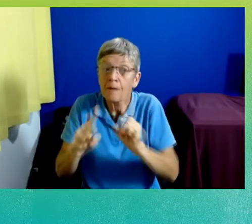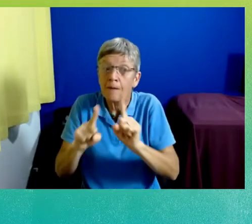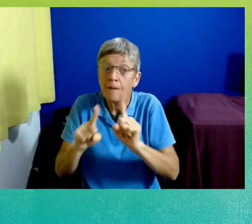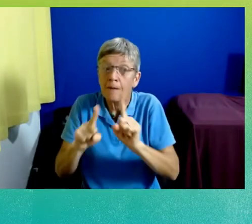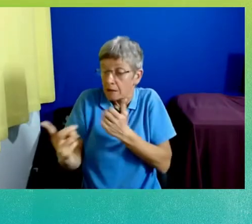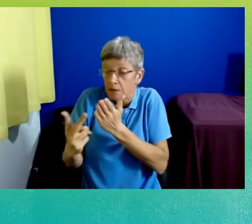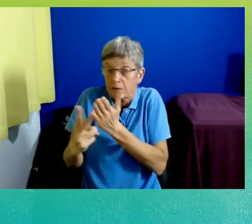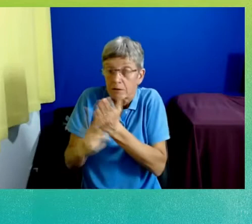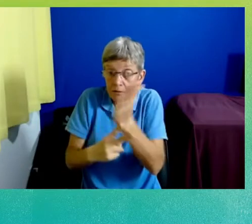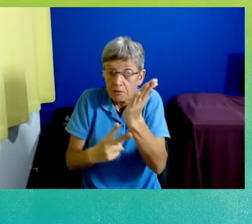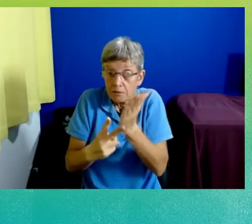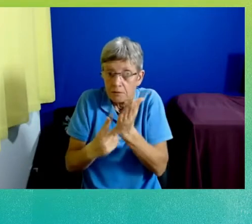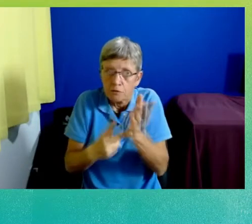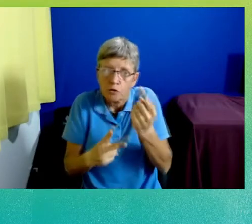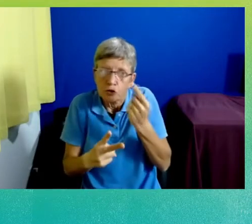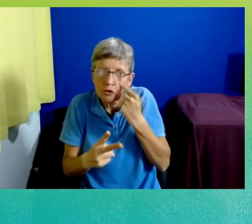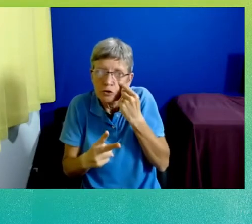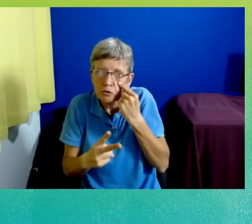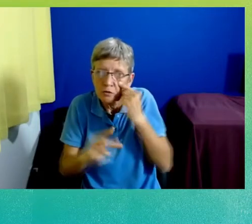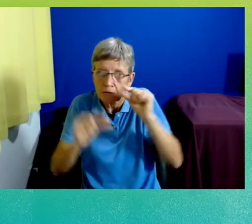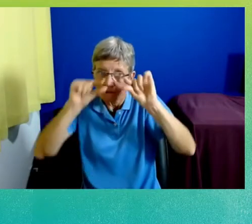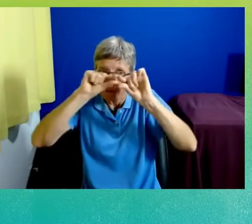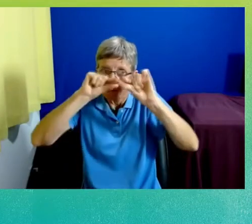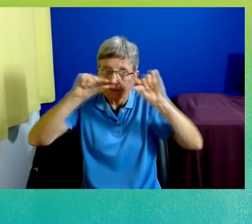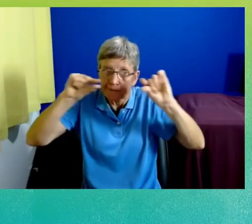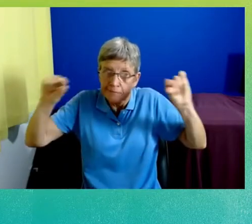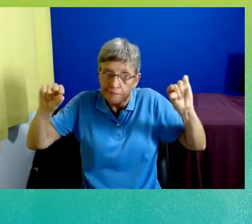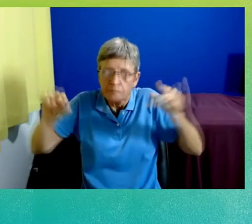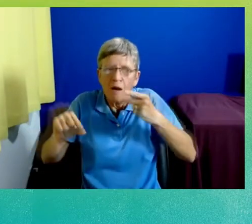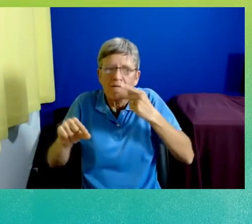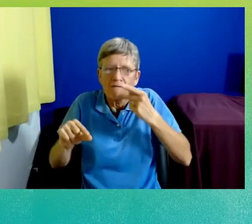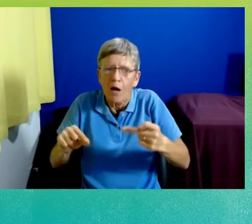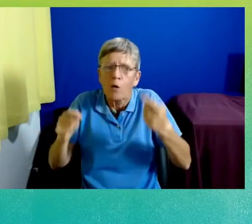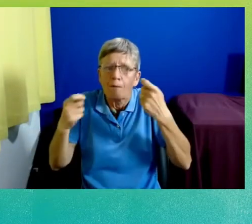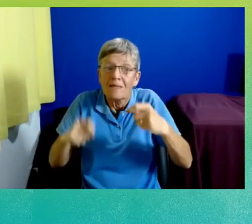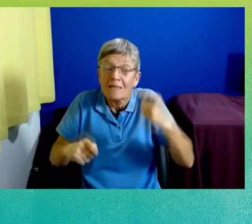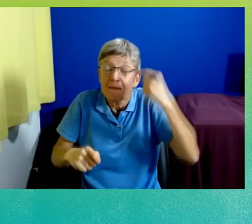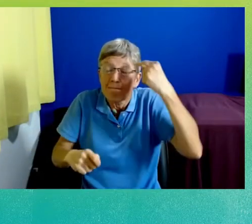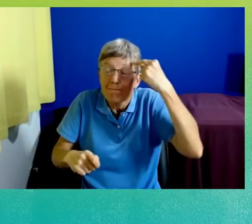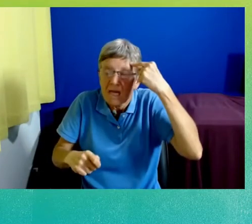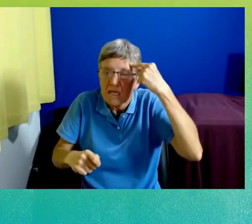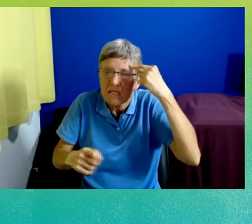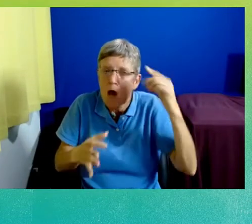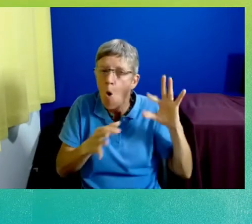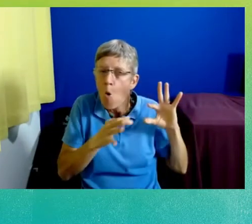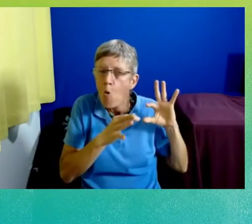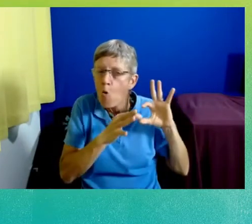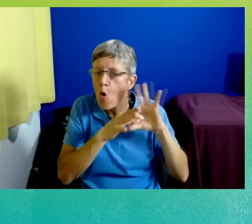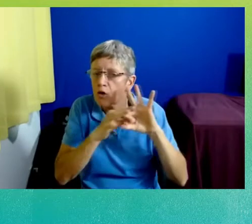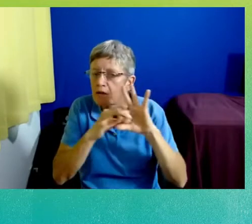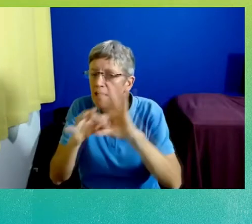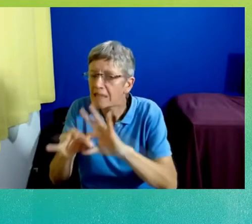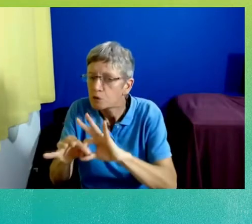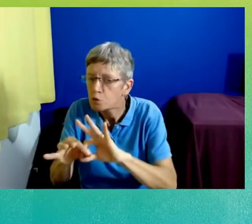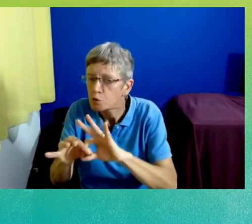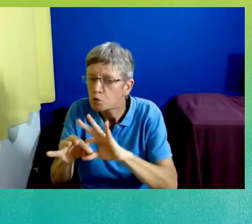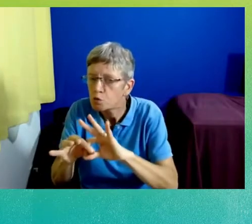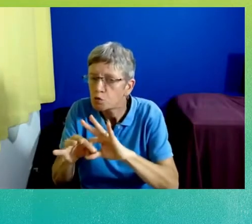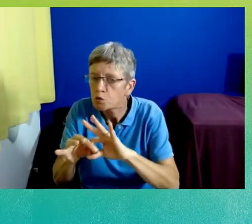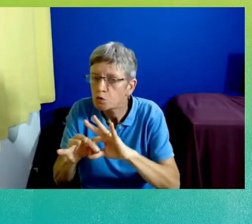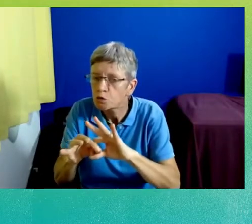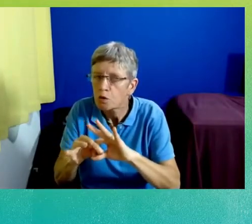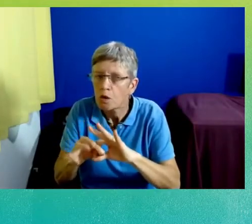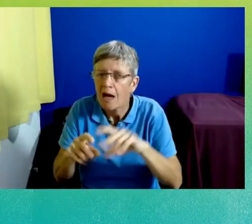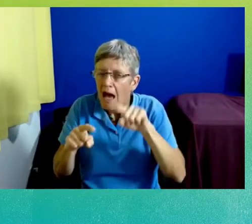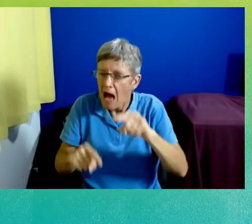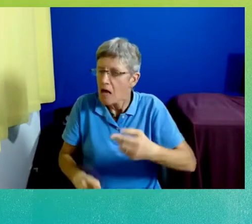é preciso estudar. Existem dois caminhos para se falar. Precisa pensar o